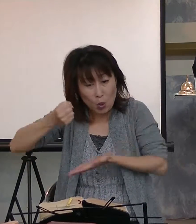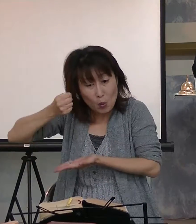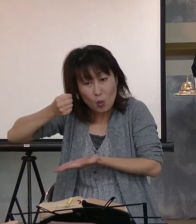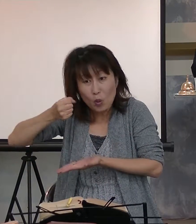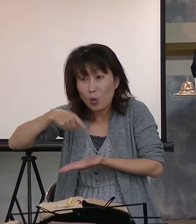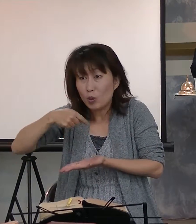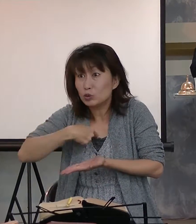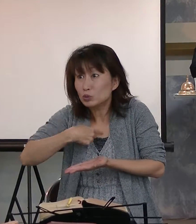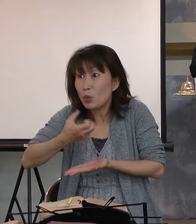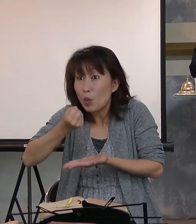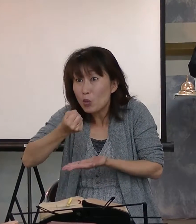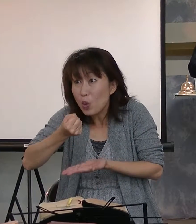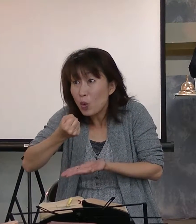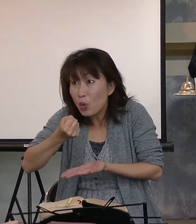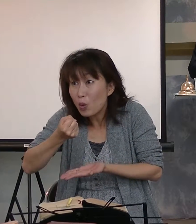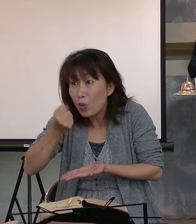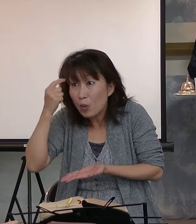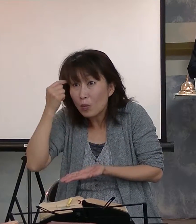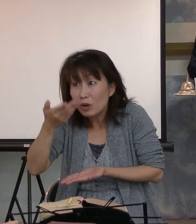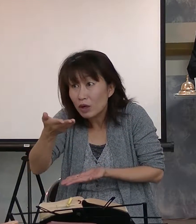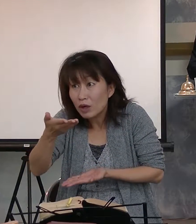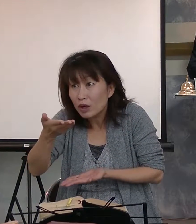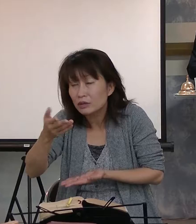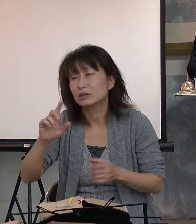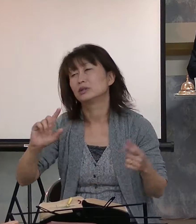か？どんでもありません。